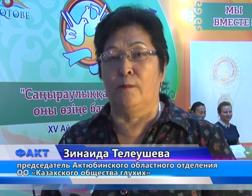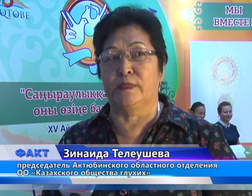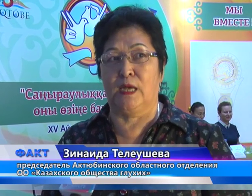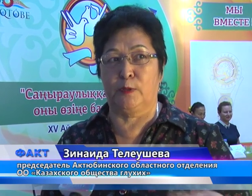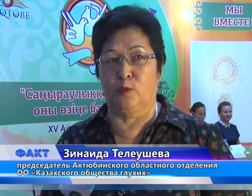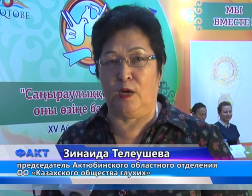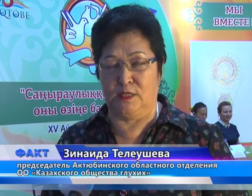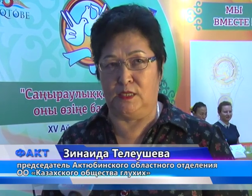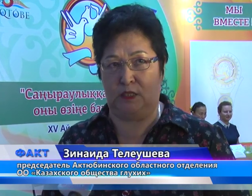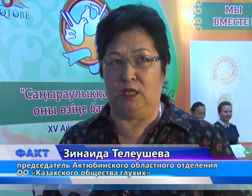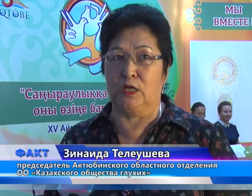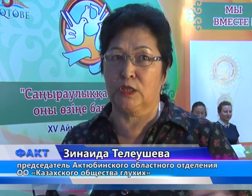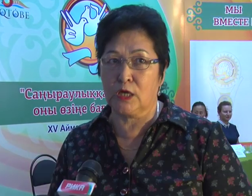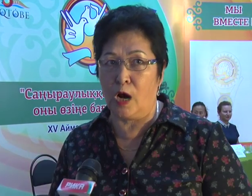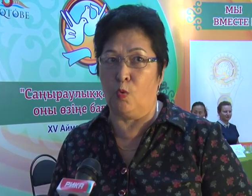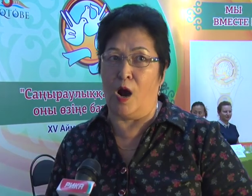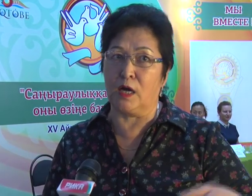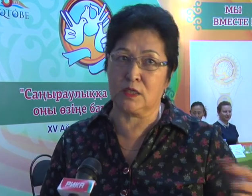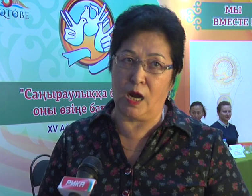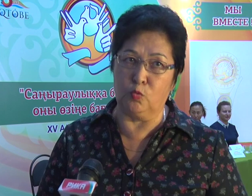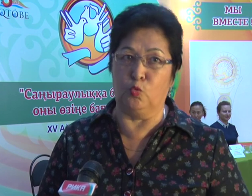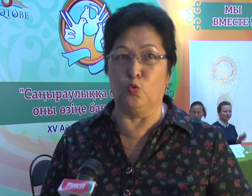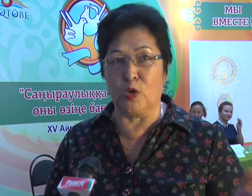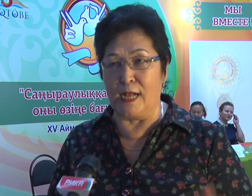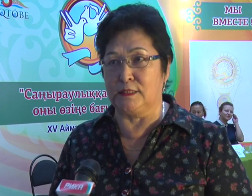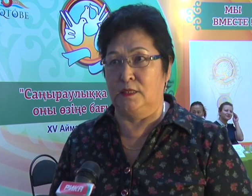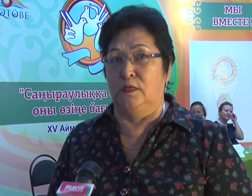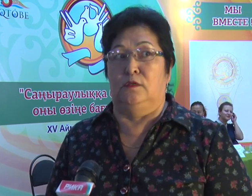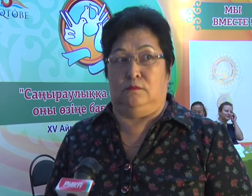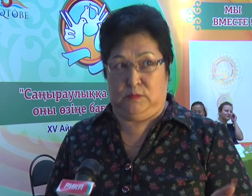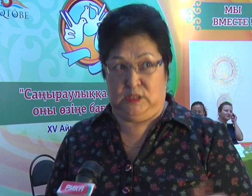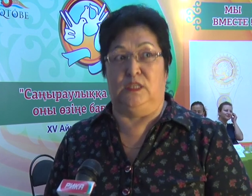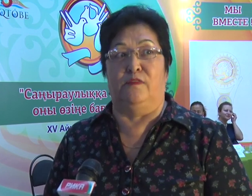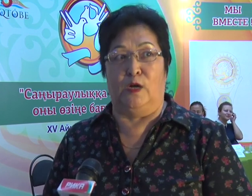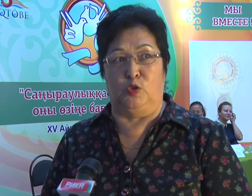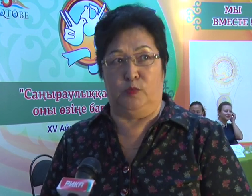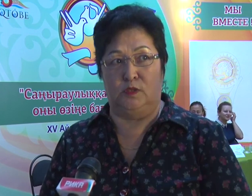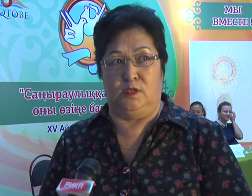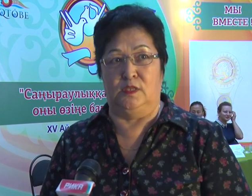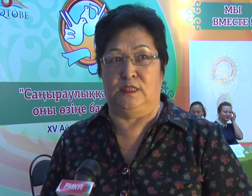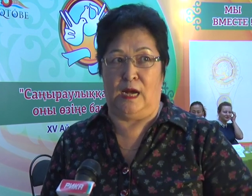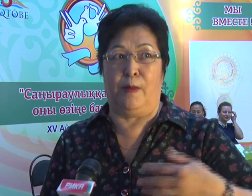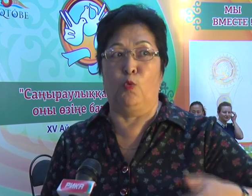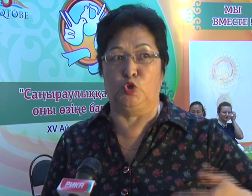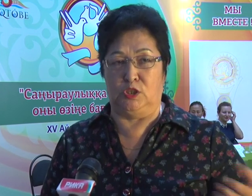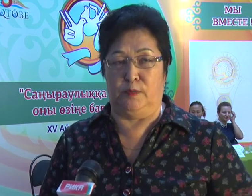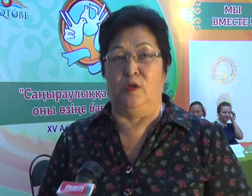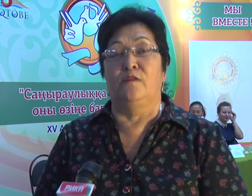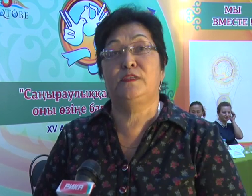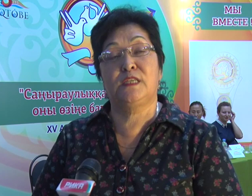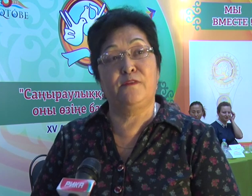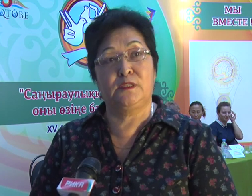пор по западам Казахстана, Атырау, Актау, Уральск, здесь в Актюбинске. Так, по